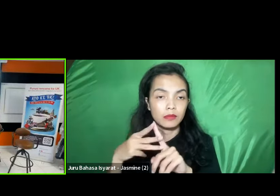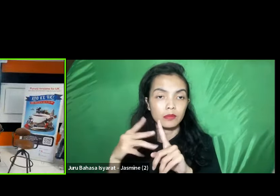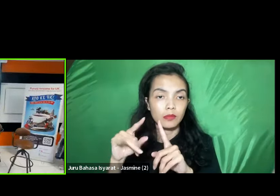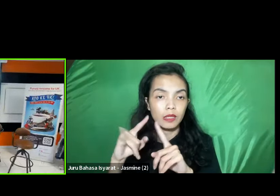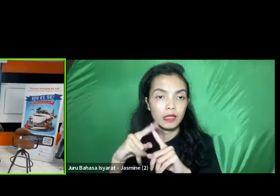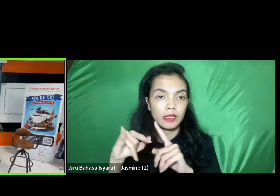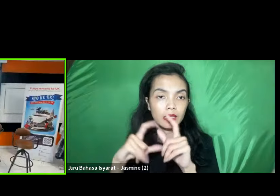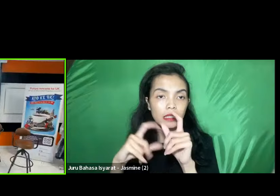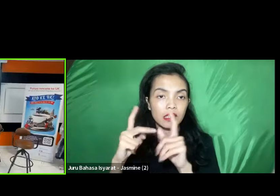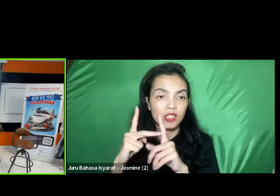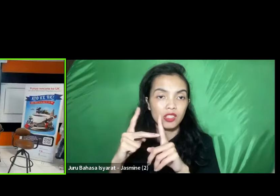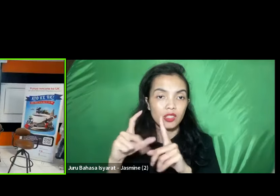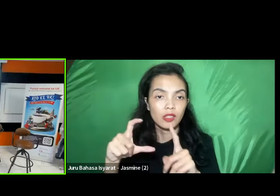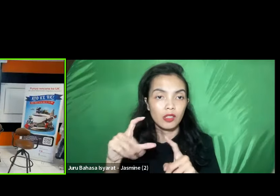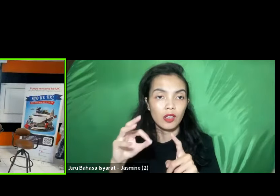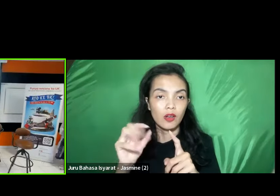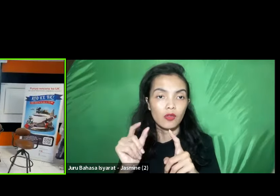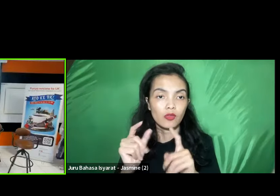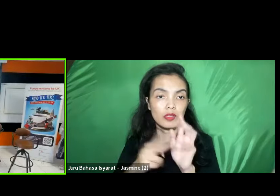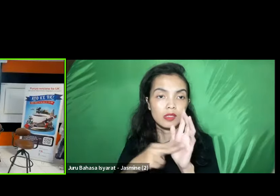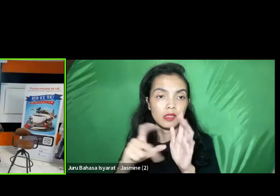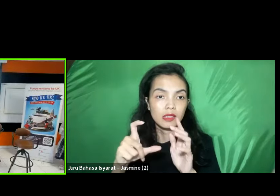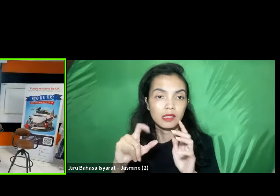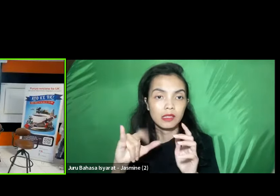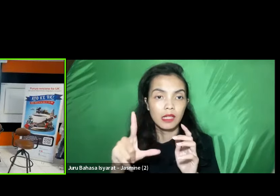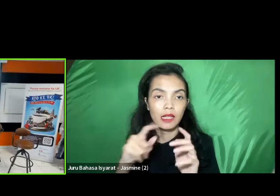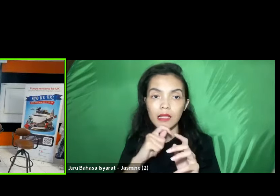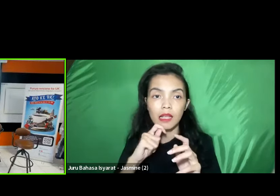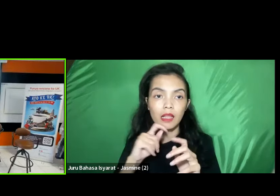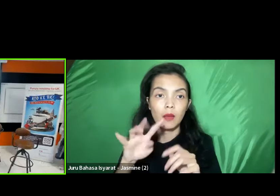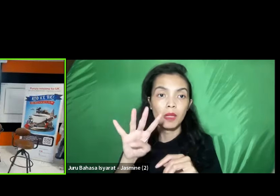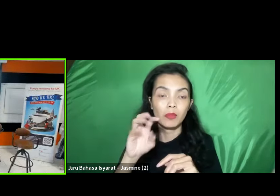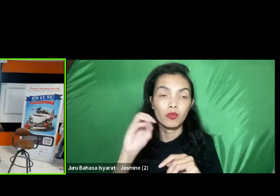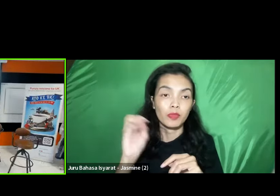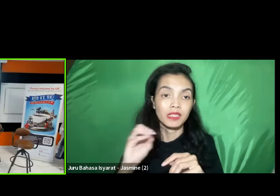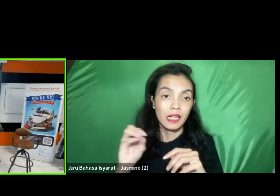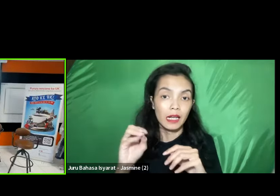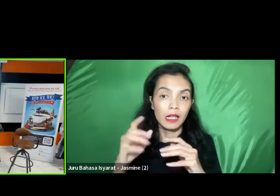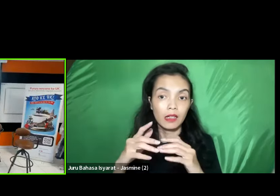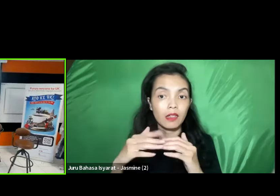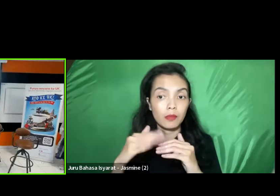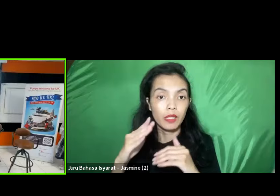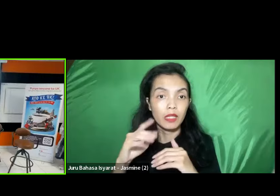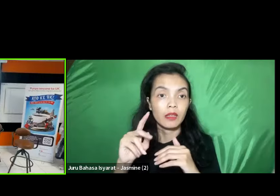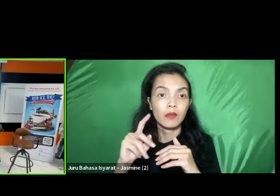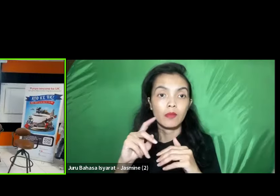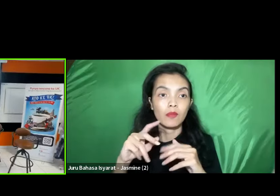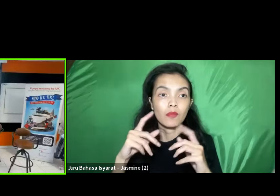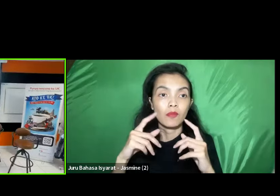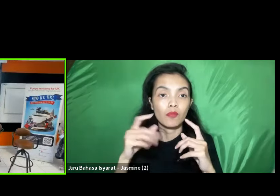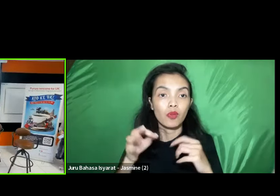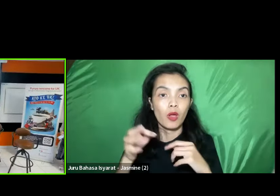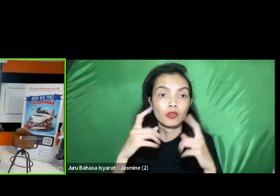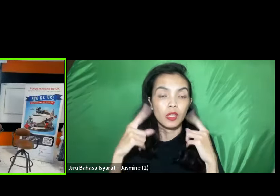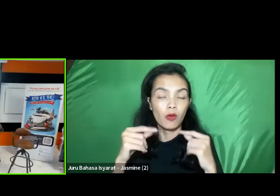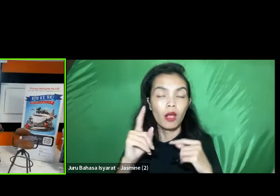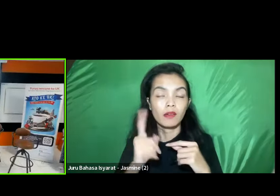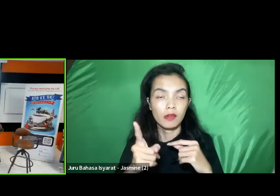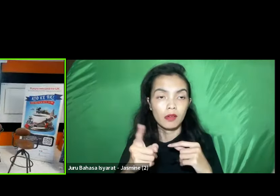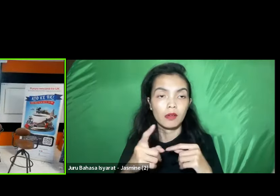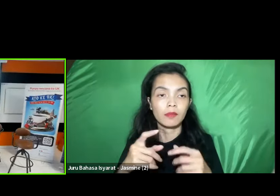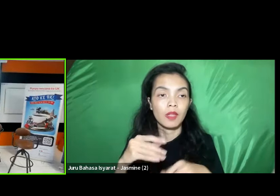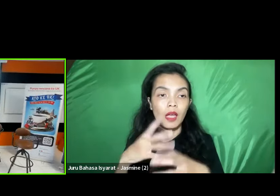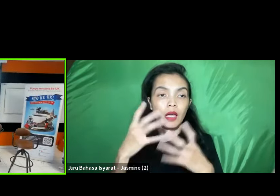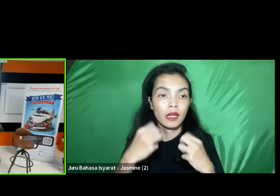e luar pulau jawa Jadi diharapkan adaening body ini eh kita bisa memberikan dampak